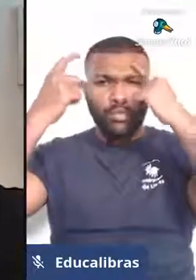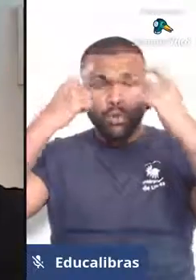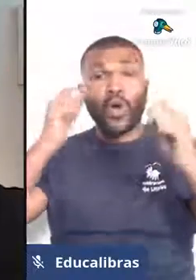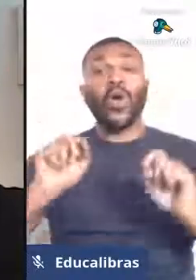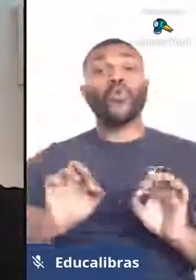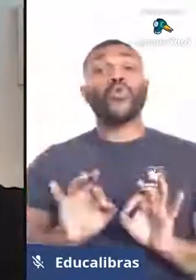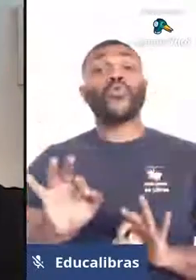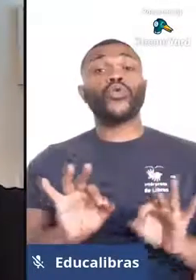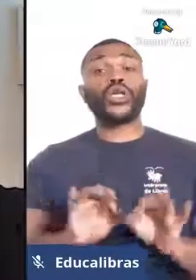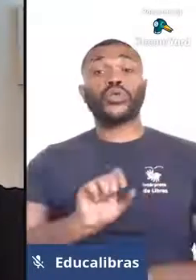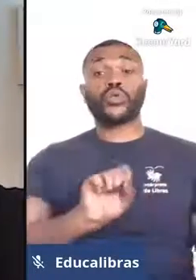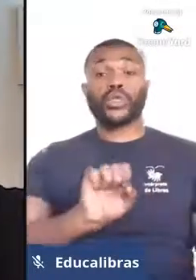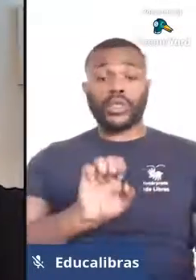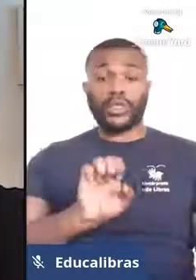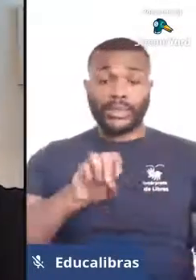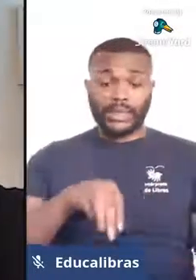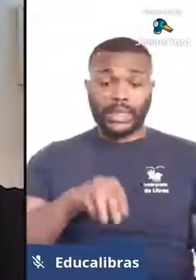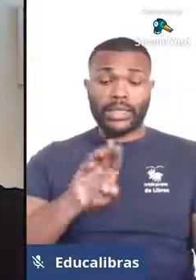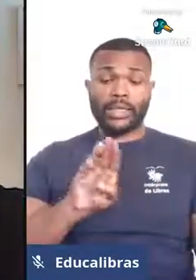ele for